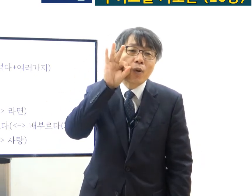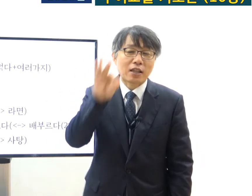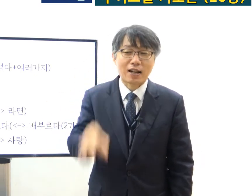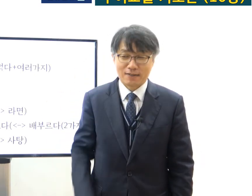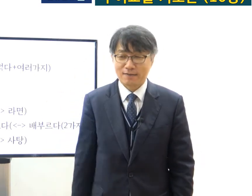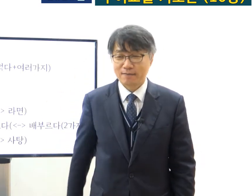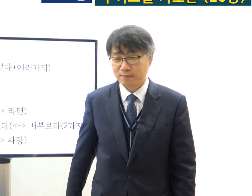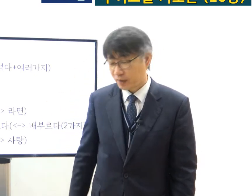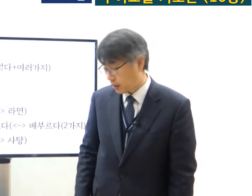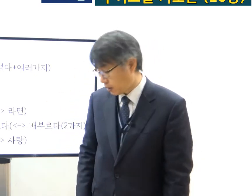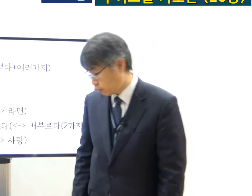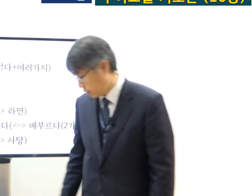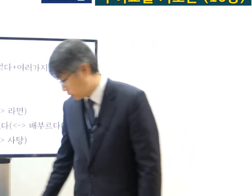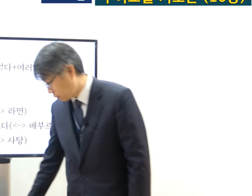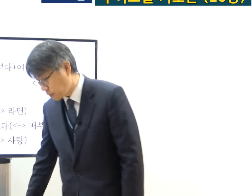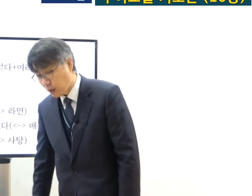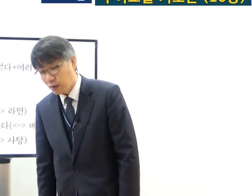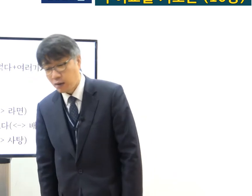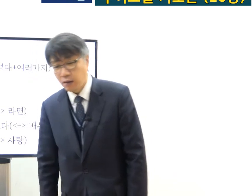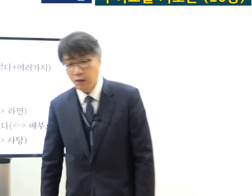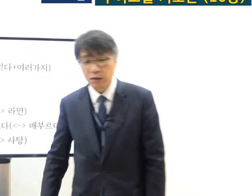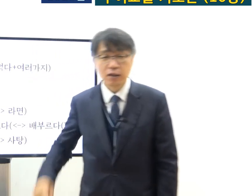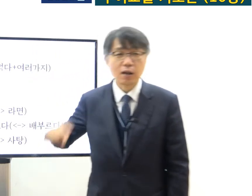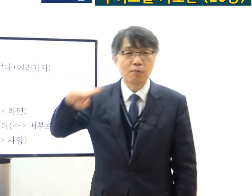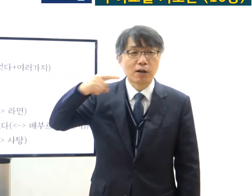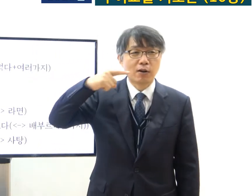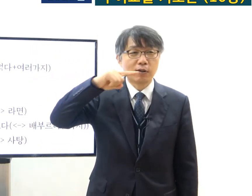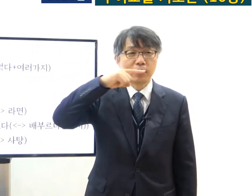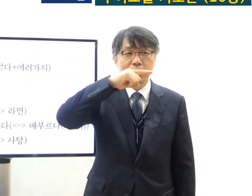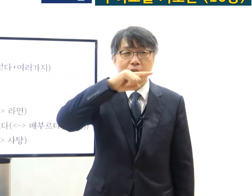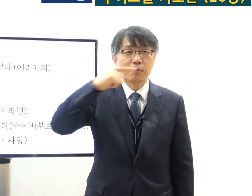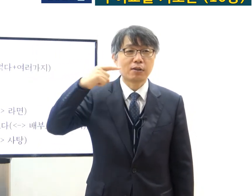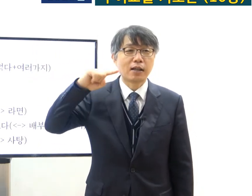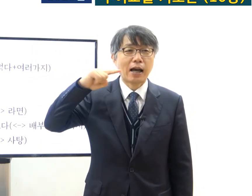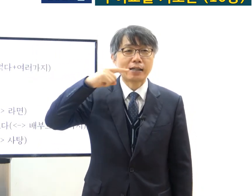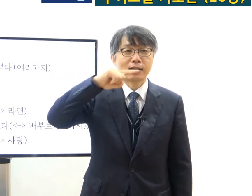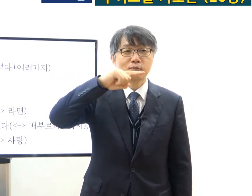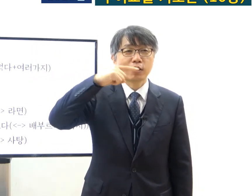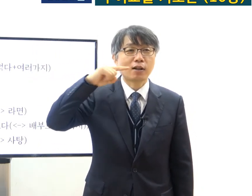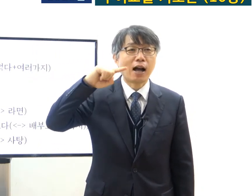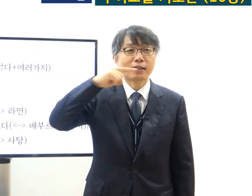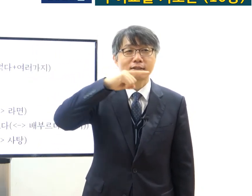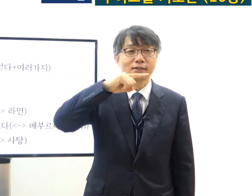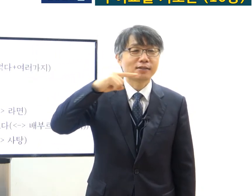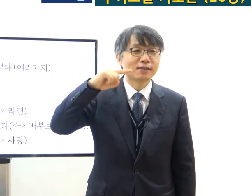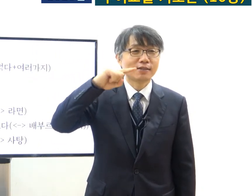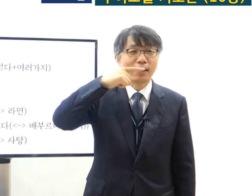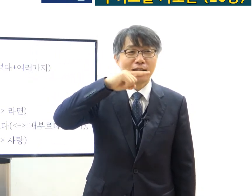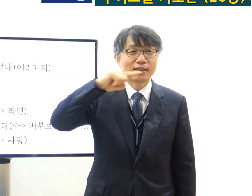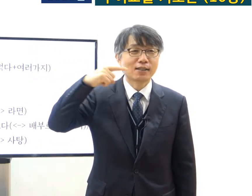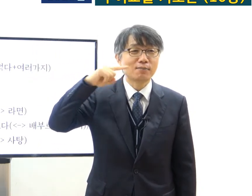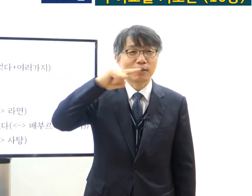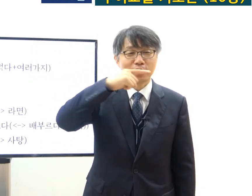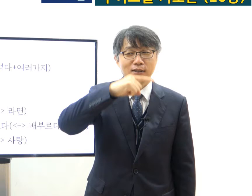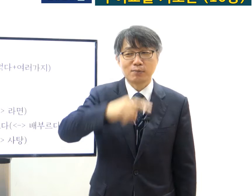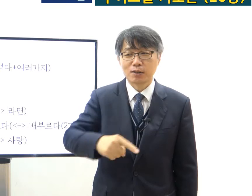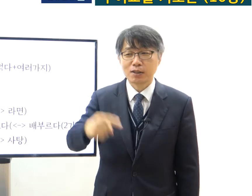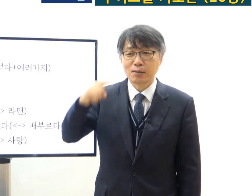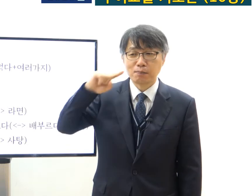사탕. 이렇게 할 수 있겠죠. 이렇게 하면 뭘까요? 이렇게 하면 아이스크림 중에서 하드 아이스크림,